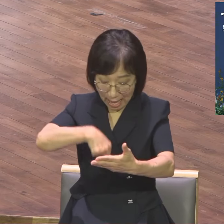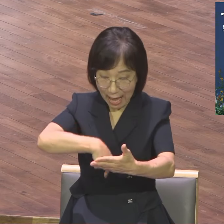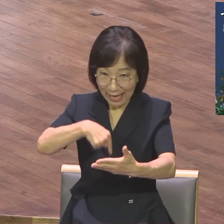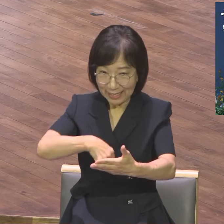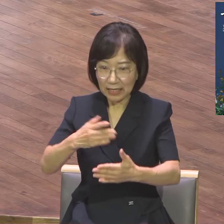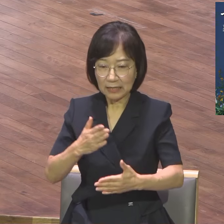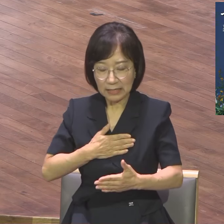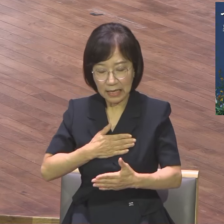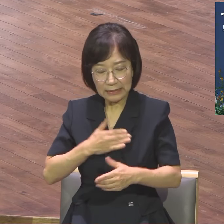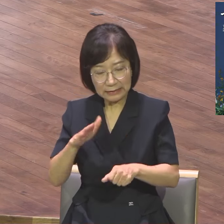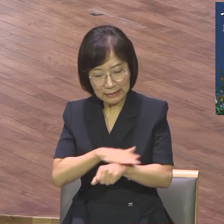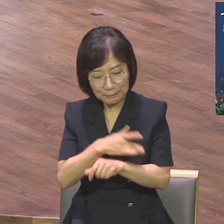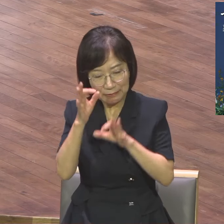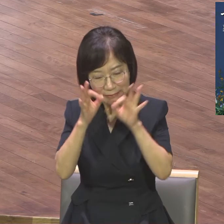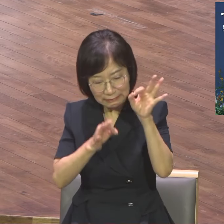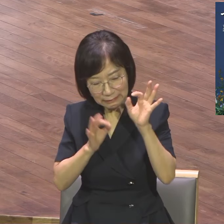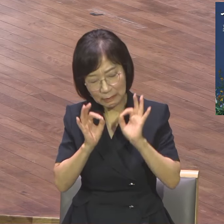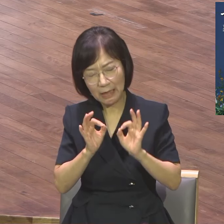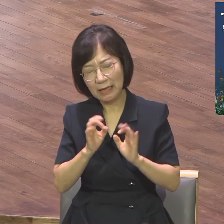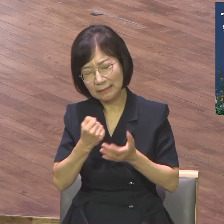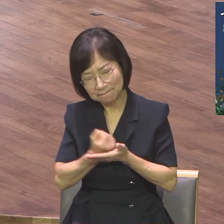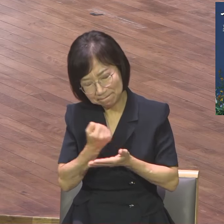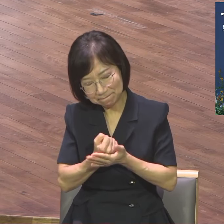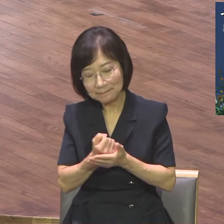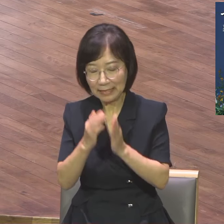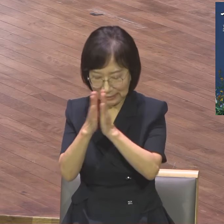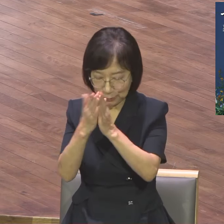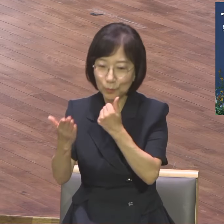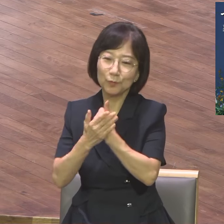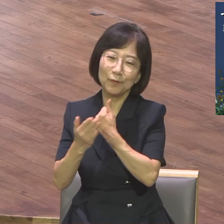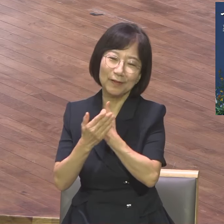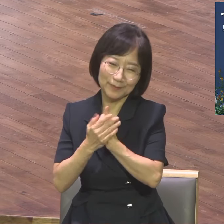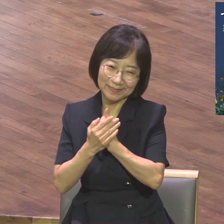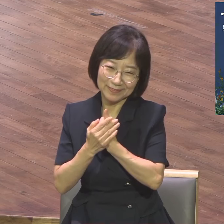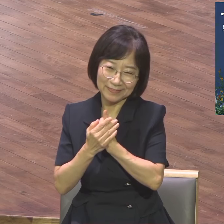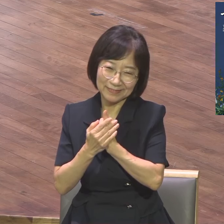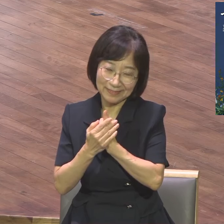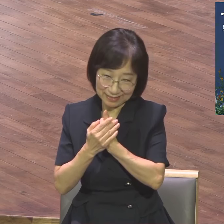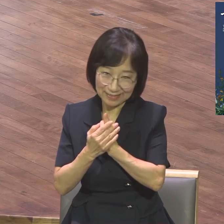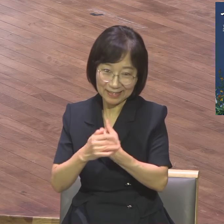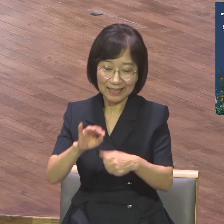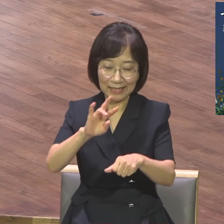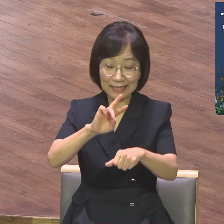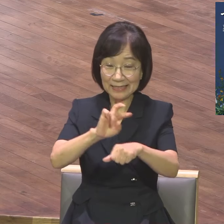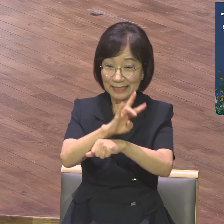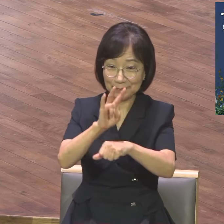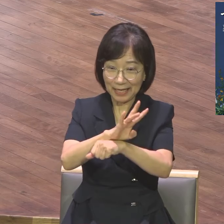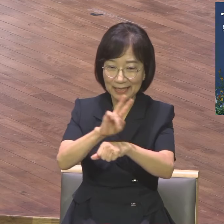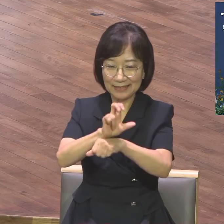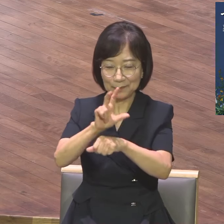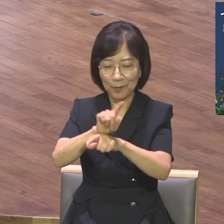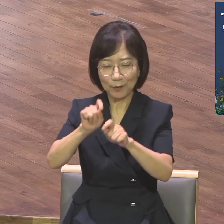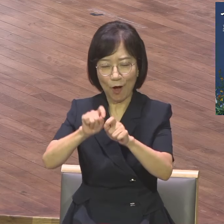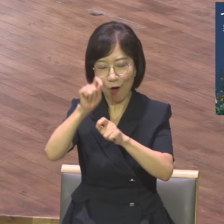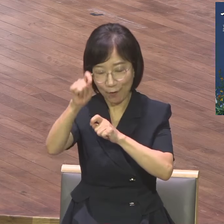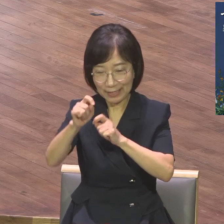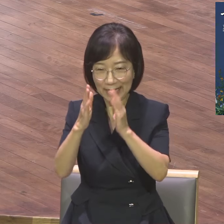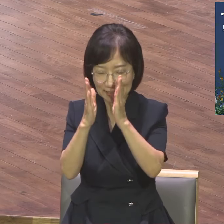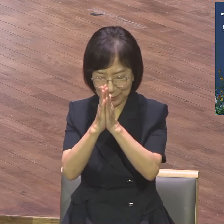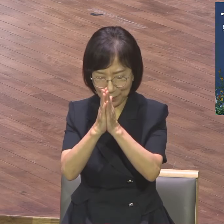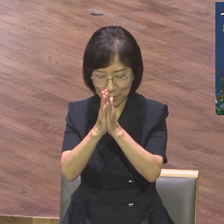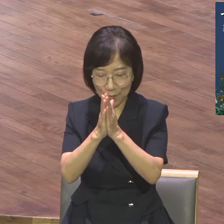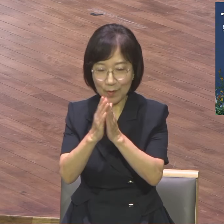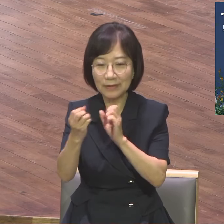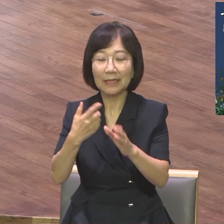위해서 기도하고 계신다. 영계 모든 성도들 이런 24, 25 영혼의 영적 비밀을 체험하면서 독수리